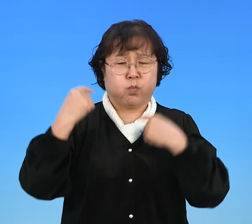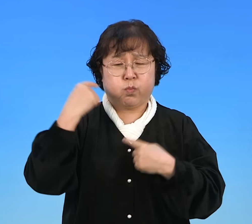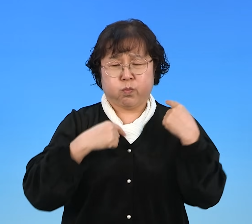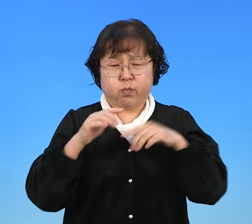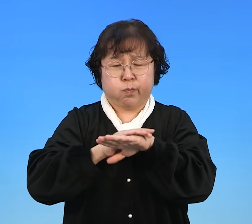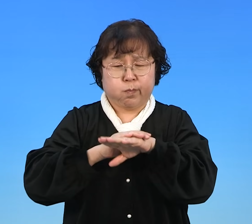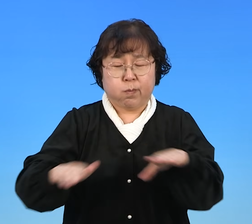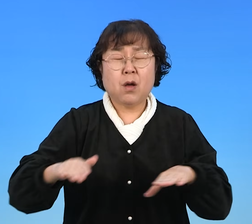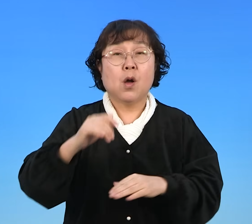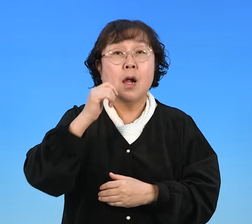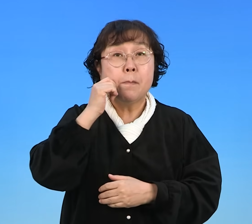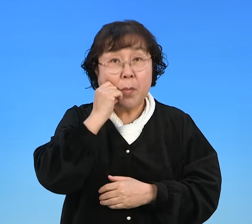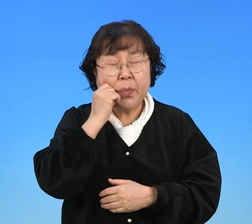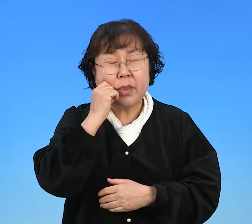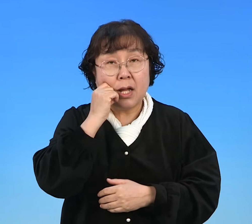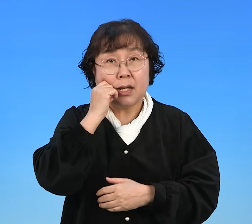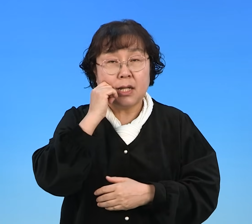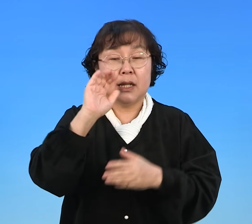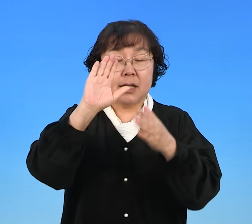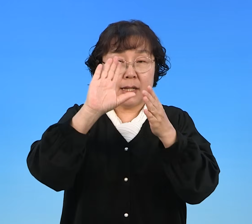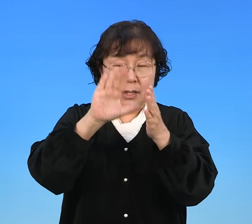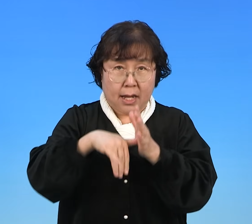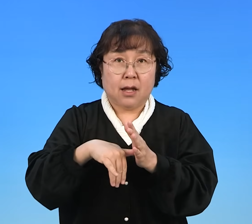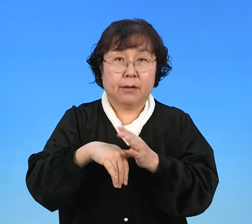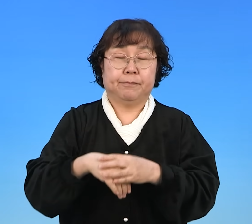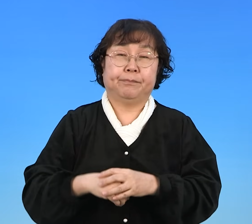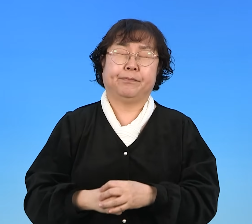상처 속에 있다는 것이 이게 전제거든요.